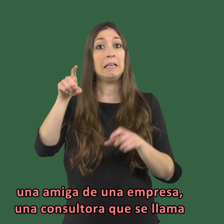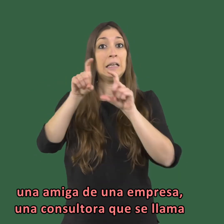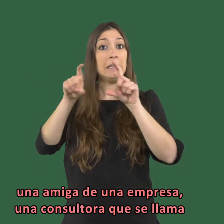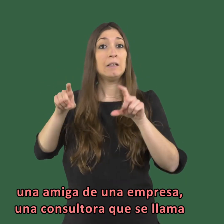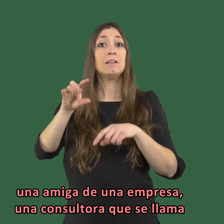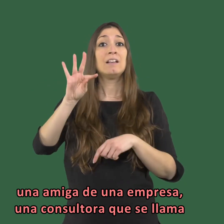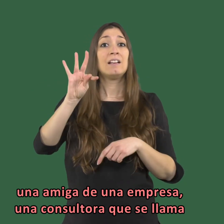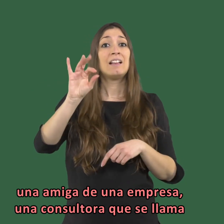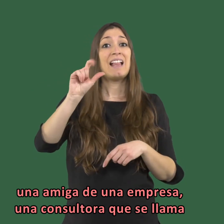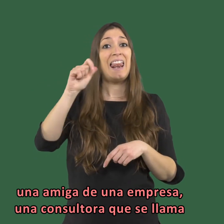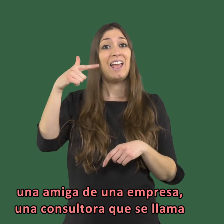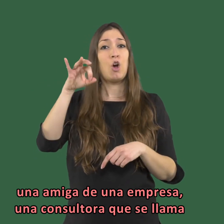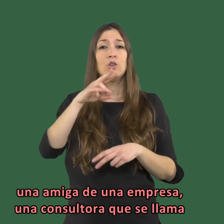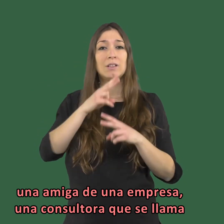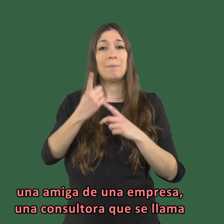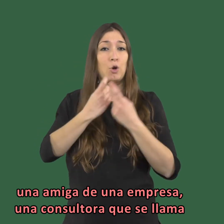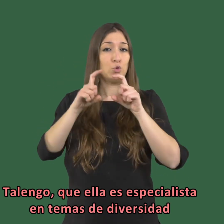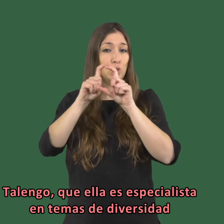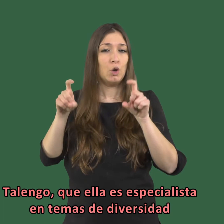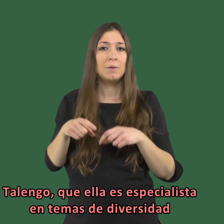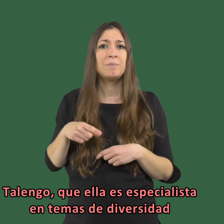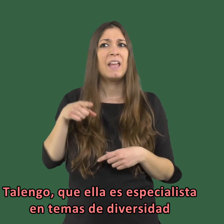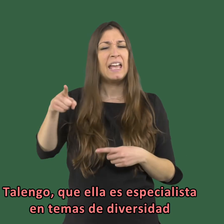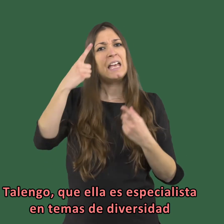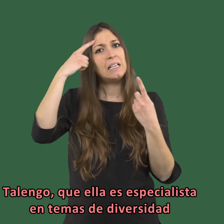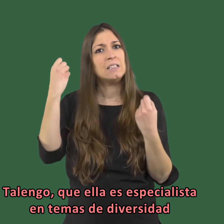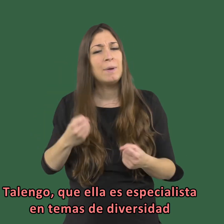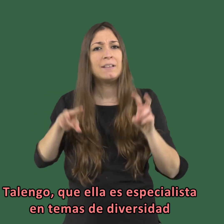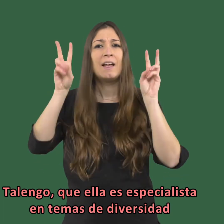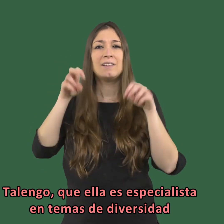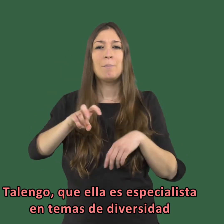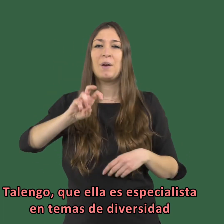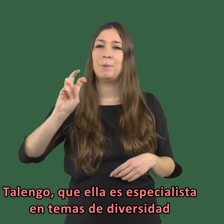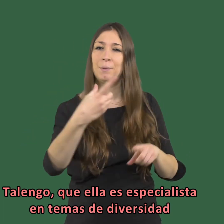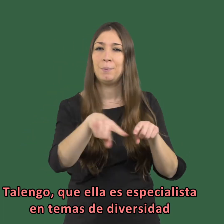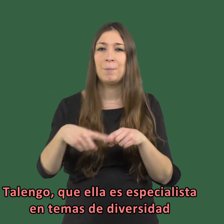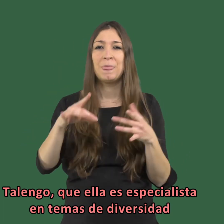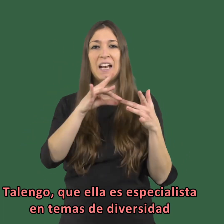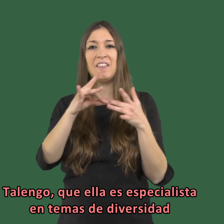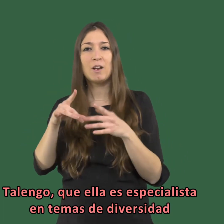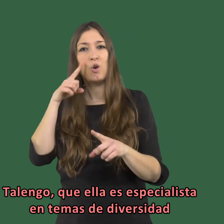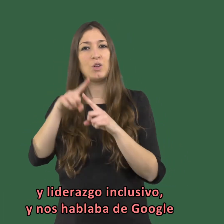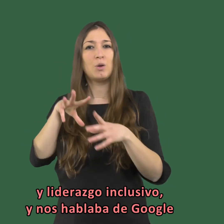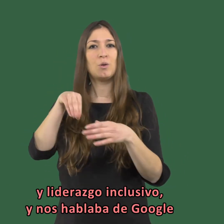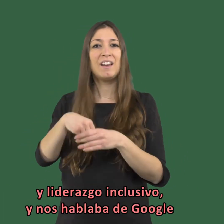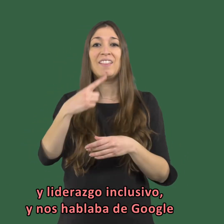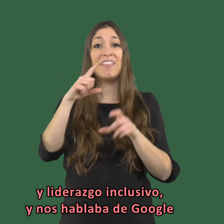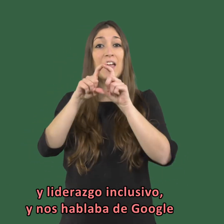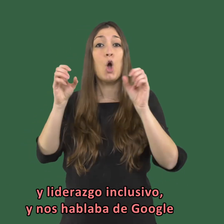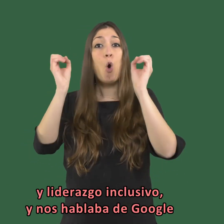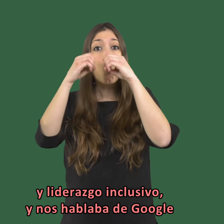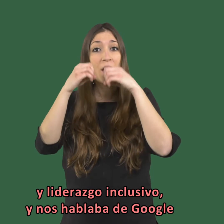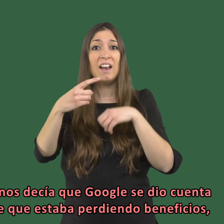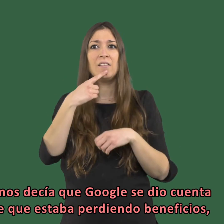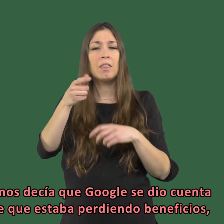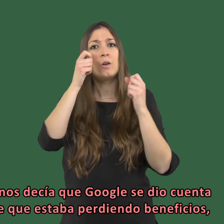una empresa que se llama, de una consultora que se llama Talengo, que ella es especialista en temas de diversidad y liderazgo inclusivo, y nos hablaba de Google.